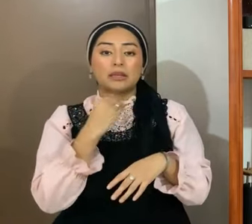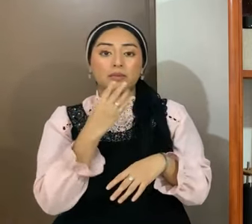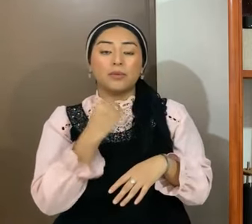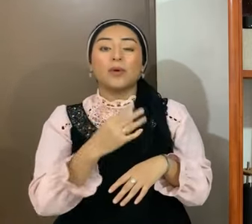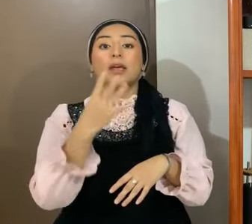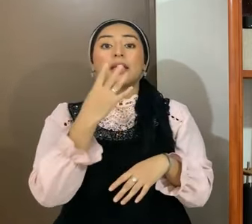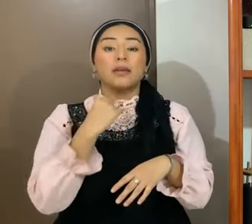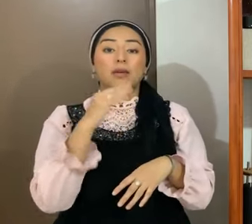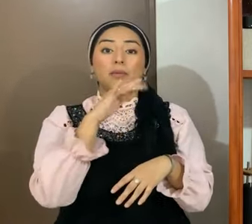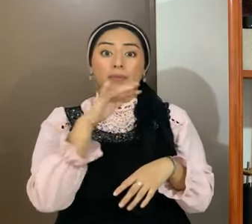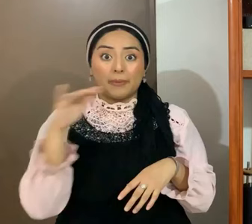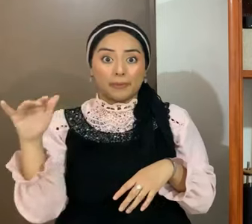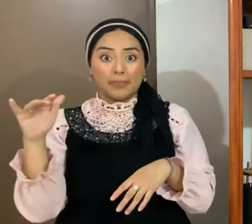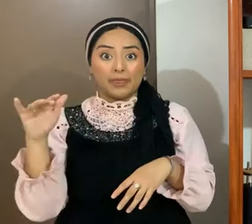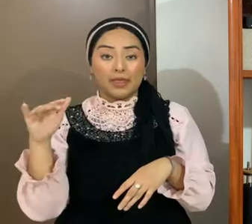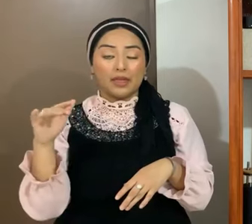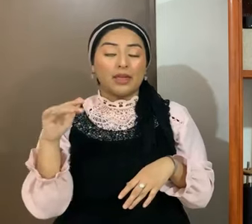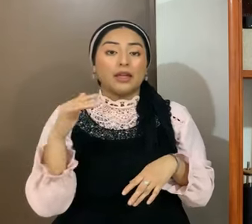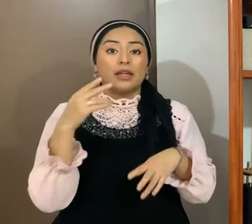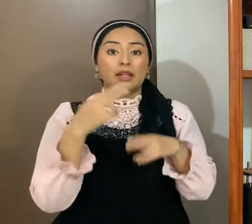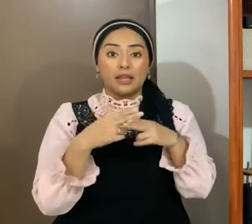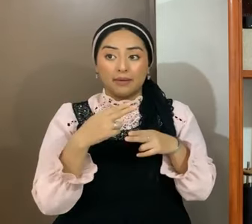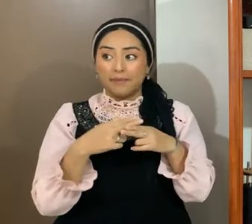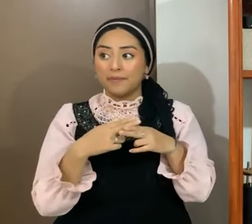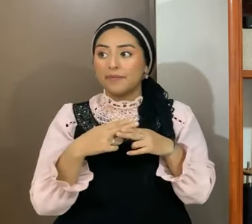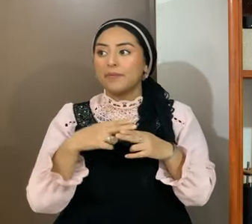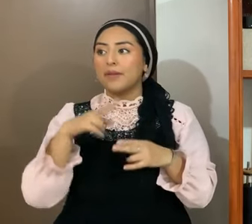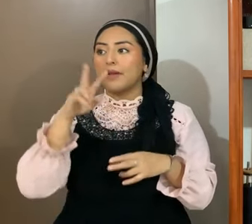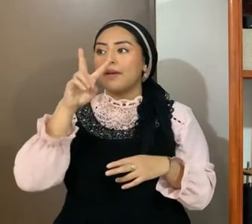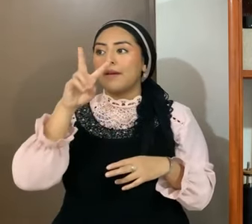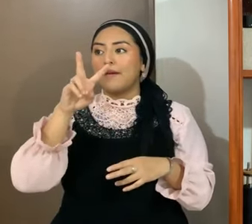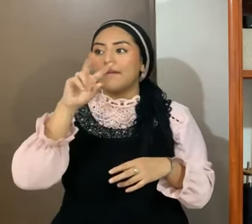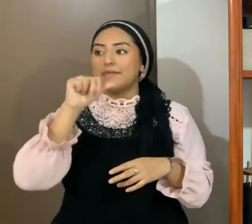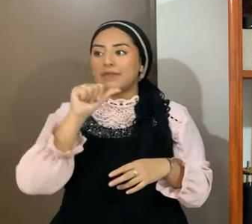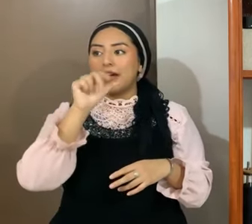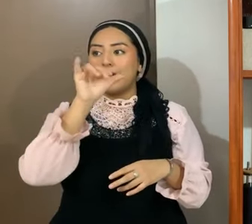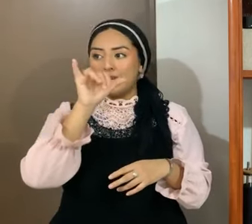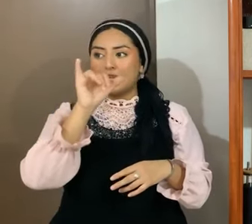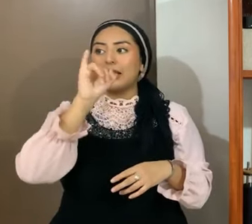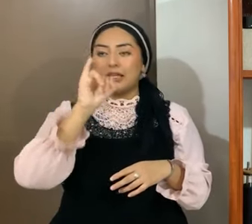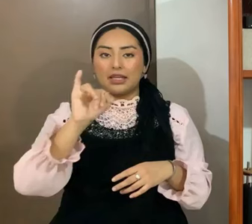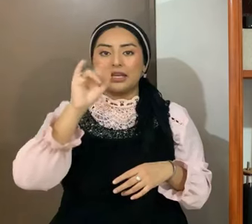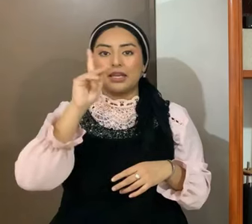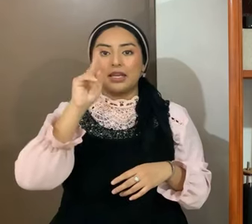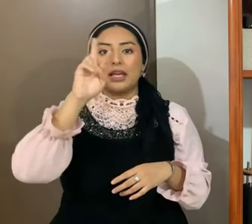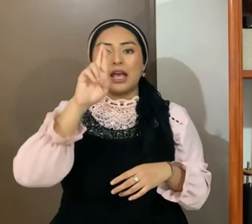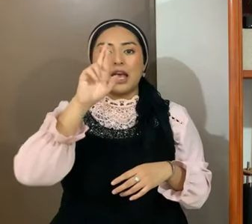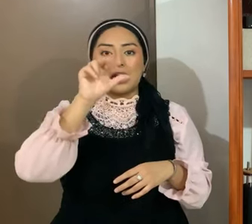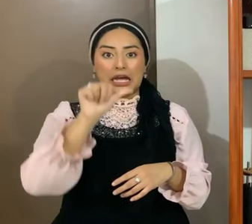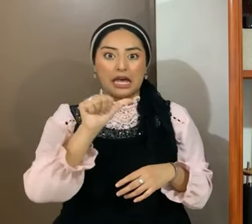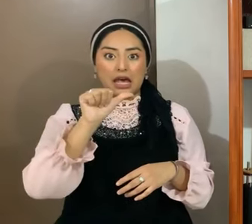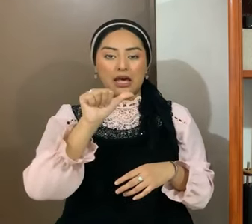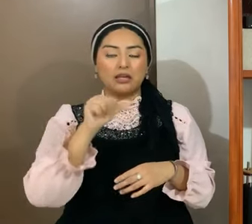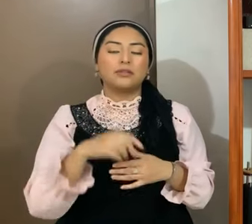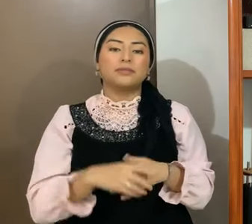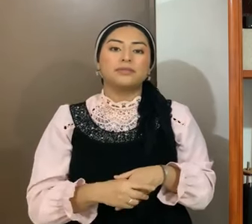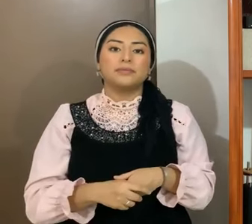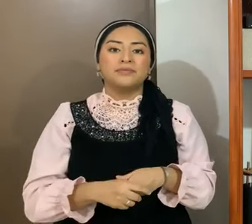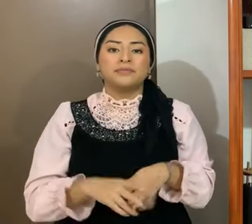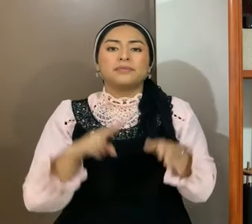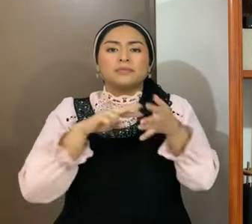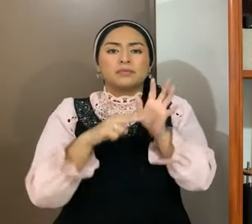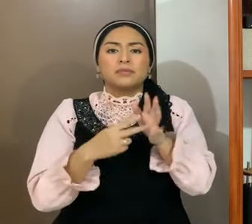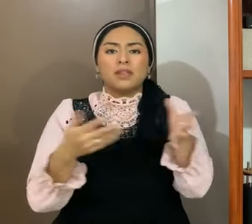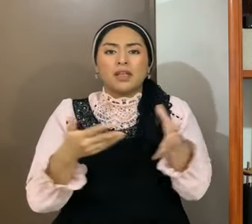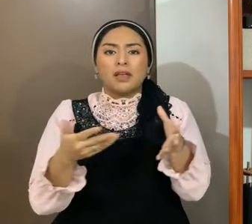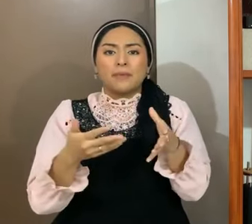hebreo, el libro de Levítico se le conoce como Vayikra. ¿Qué